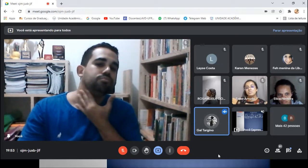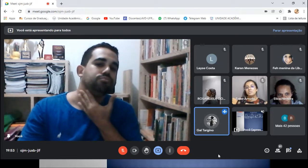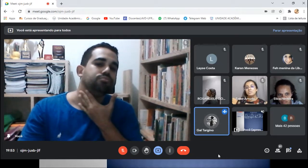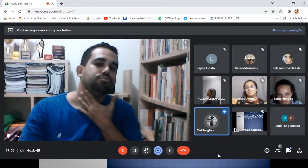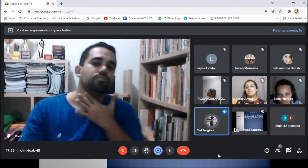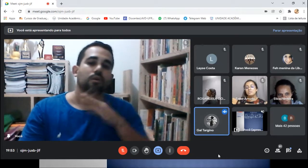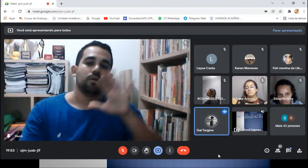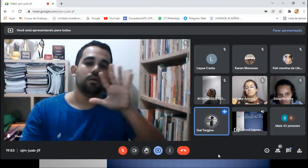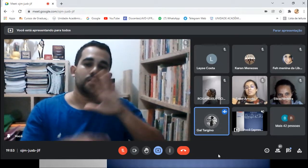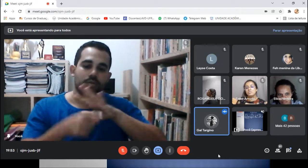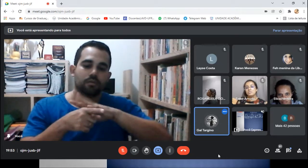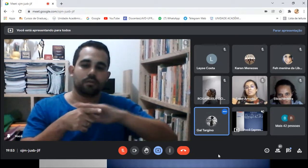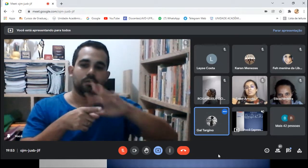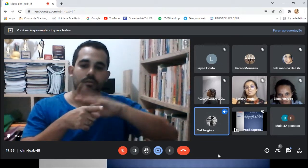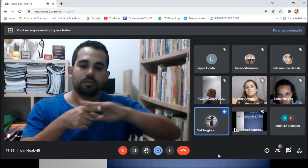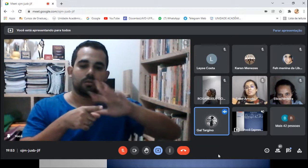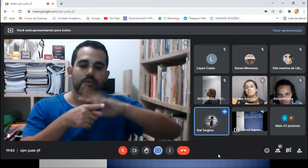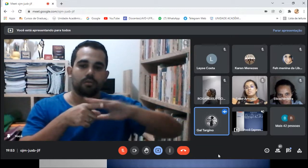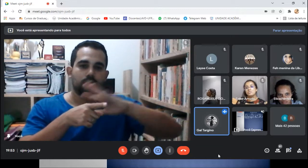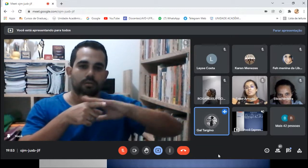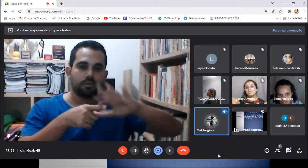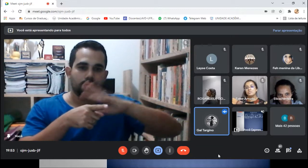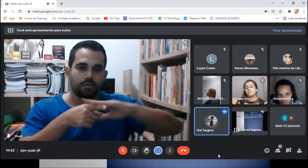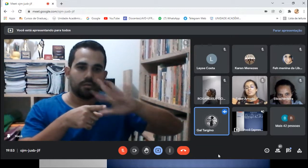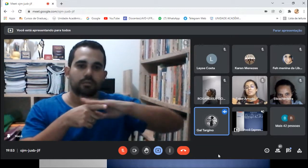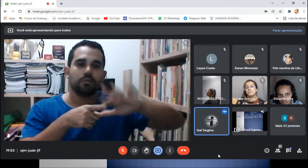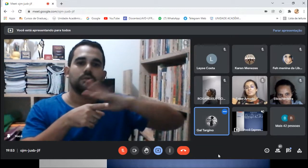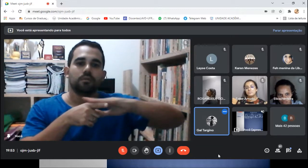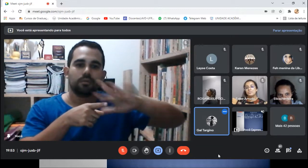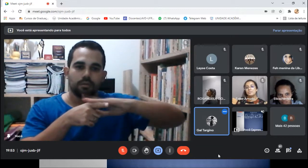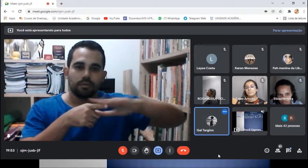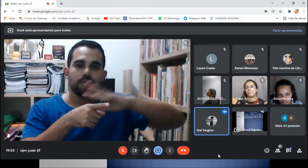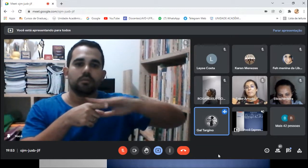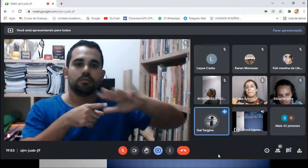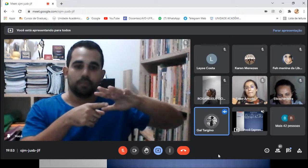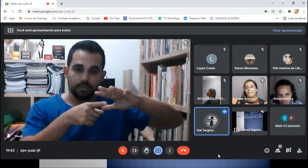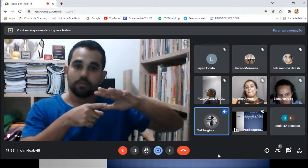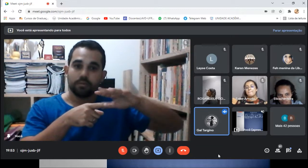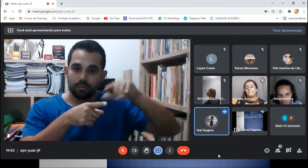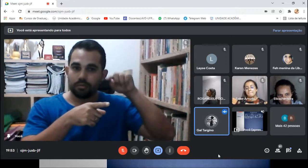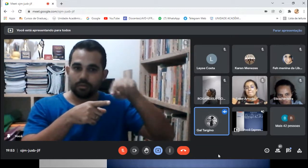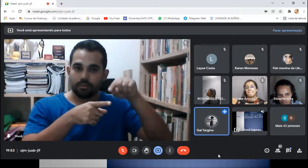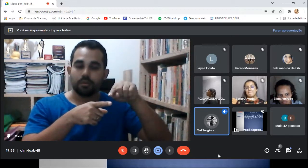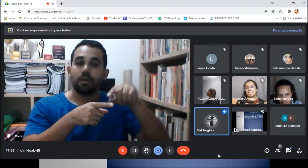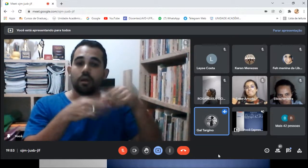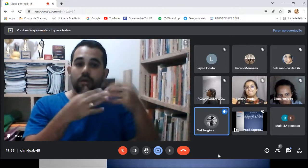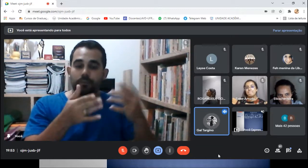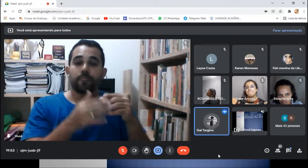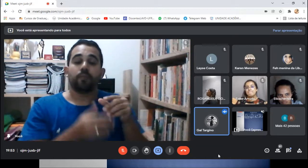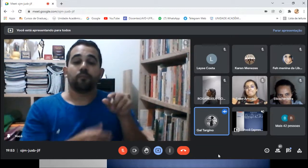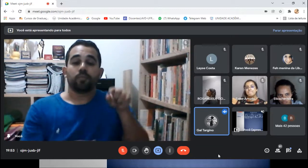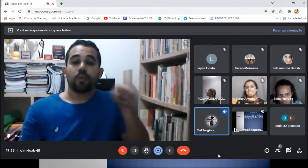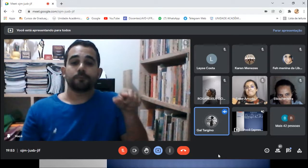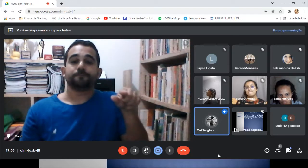vibração sonora que emitimos através da fala. E esse é o sinal de fonética, essa é a explicação do porquê o sinal é assim.